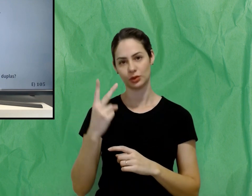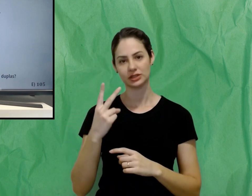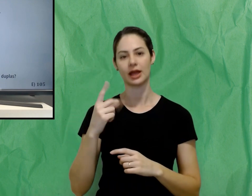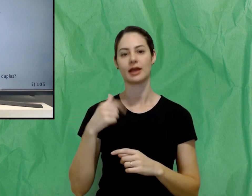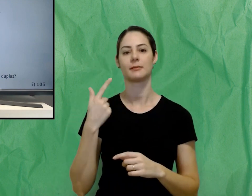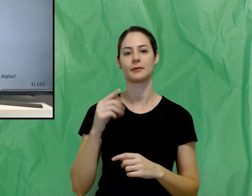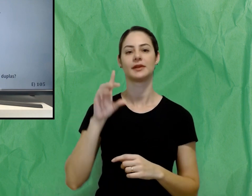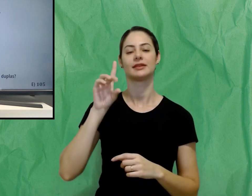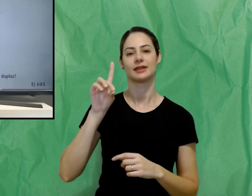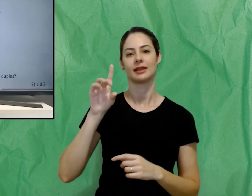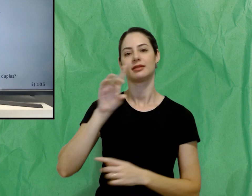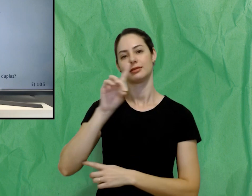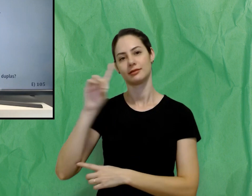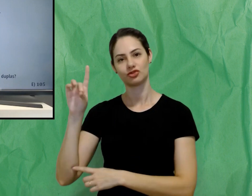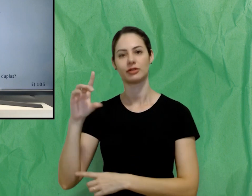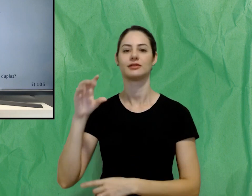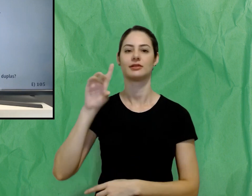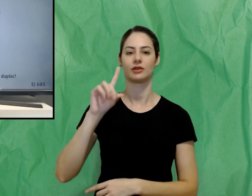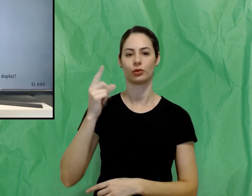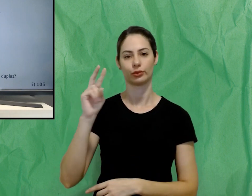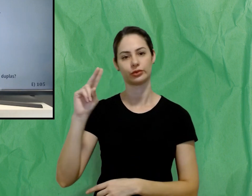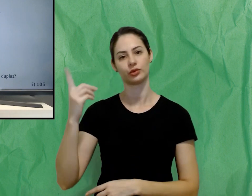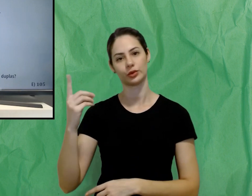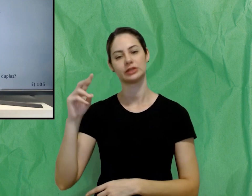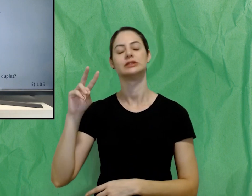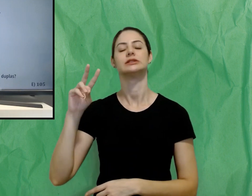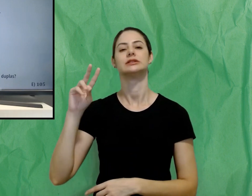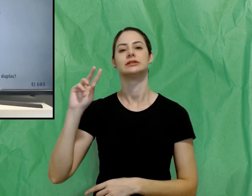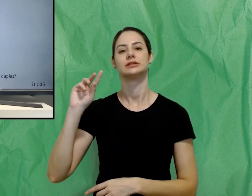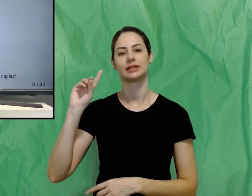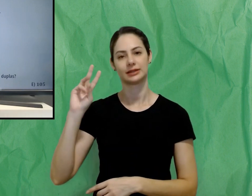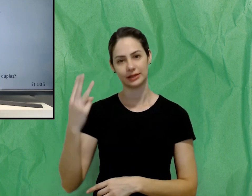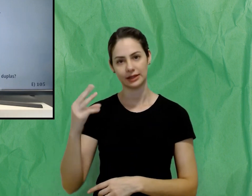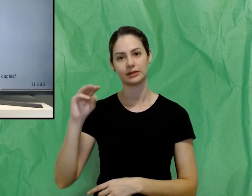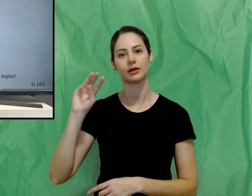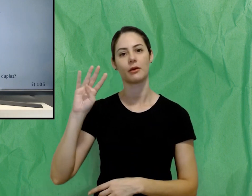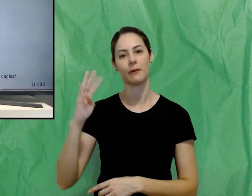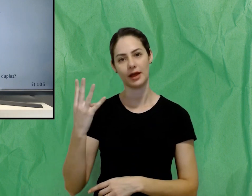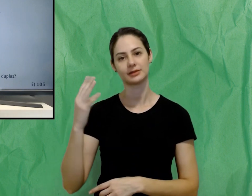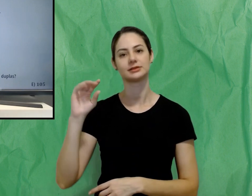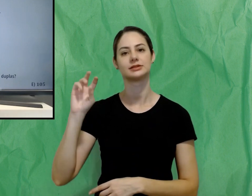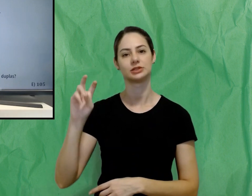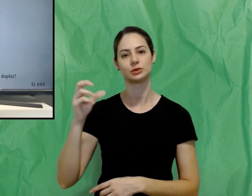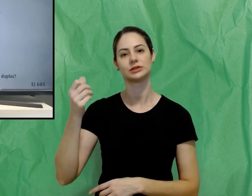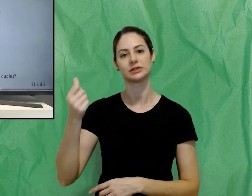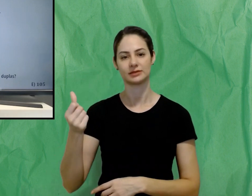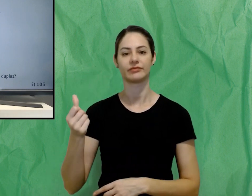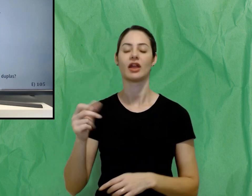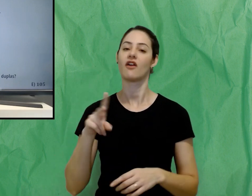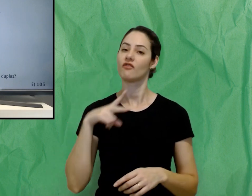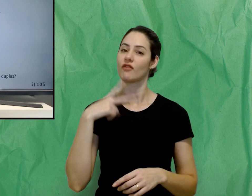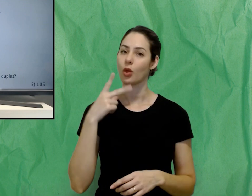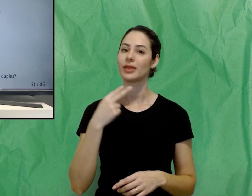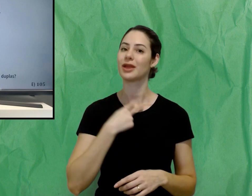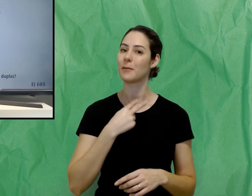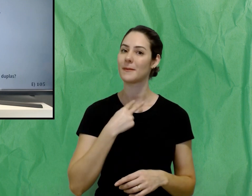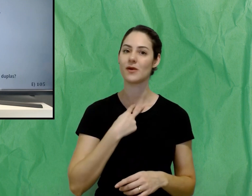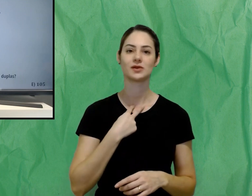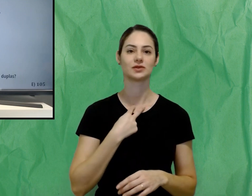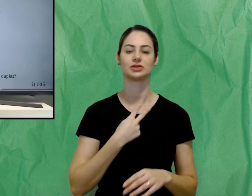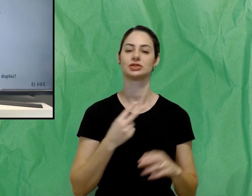D4, D5 e D6. Foi mencionado na questão que nenhuma dupla pode ser formada por 2